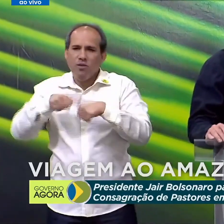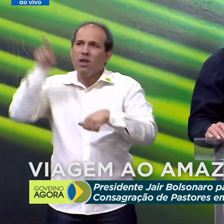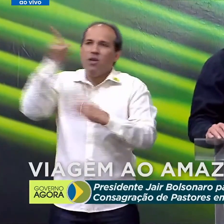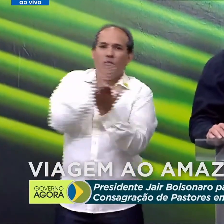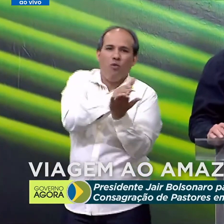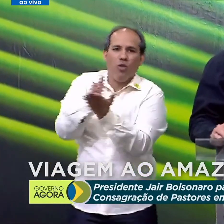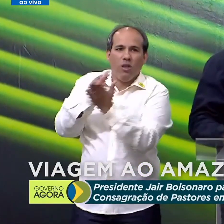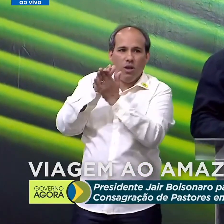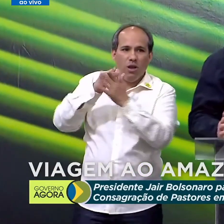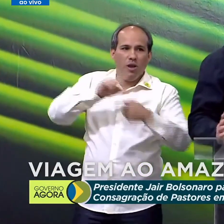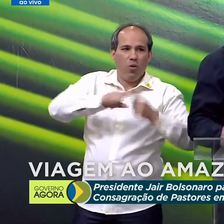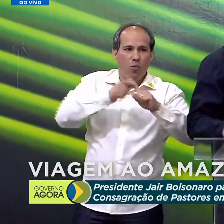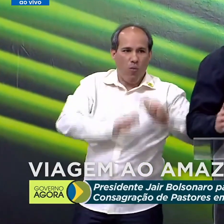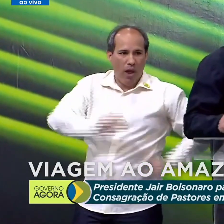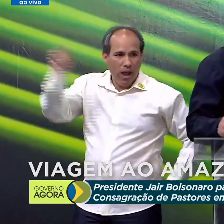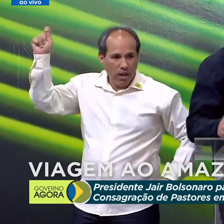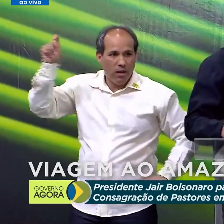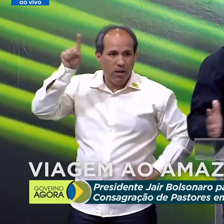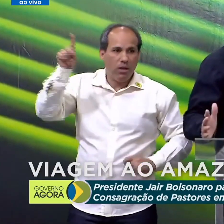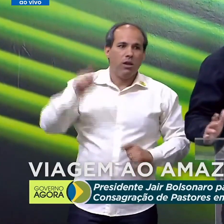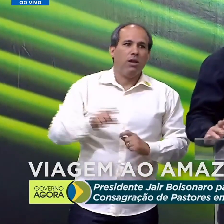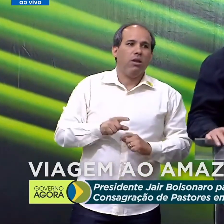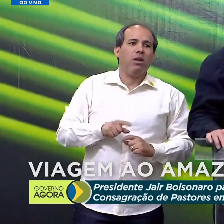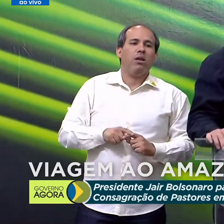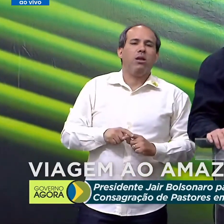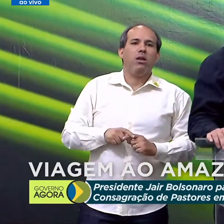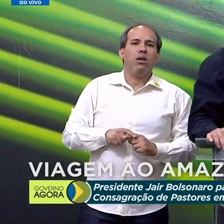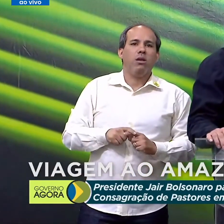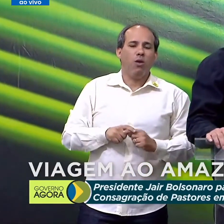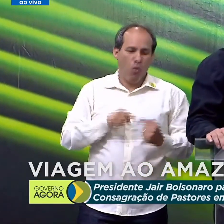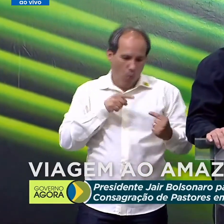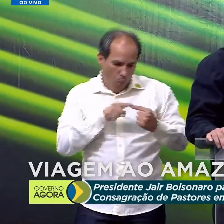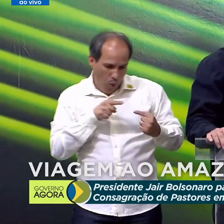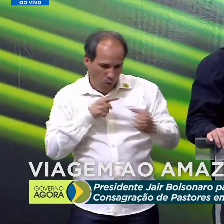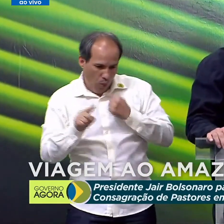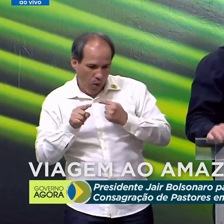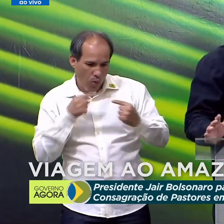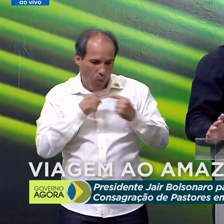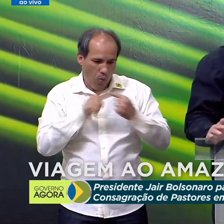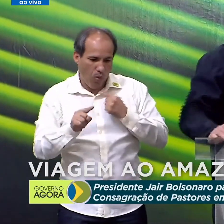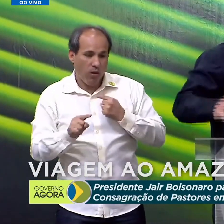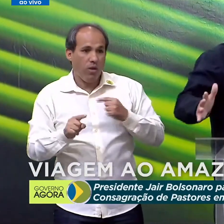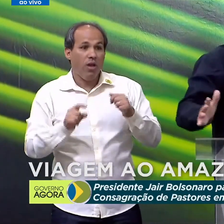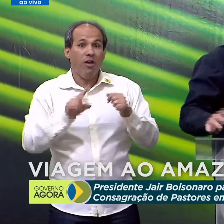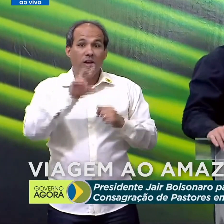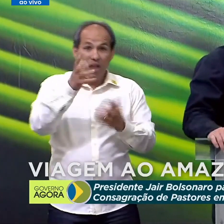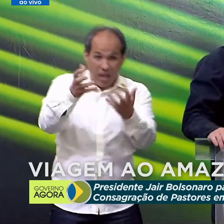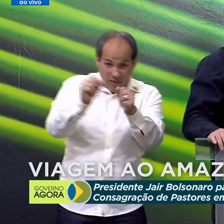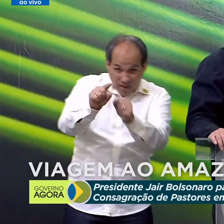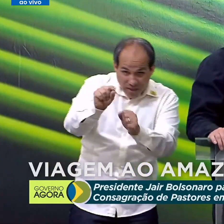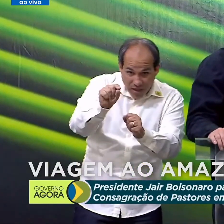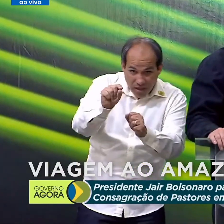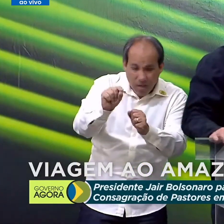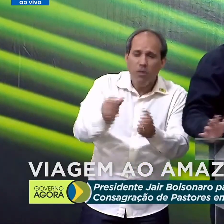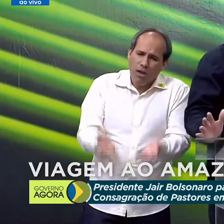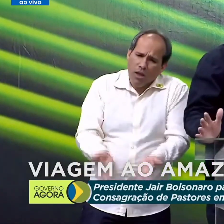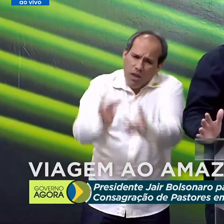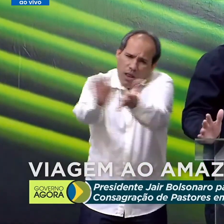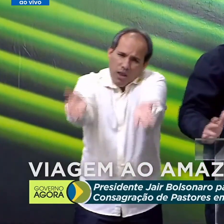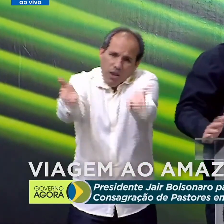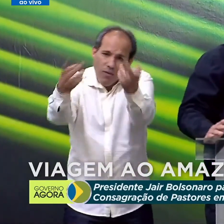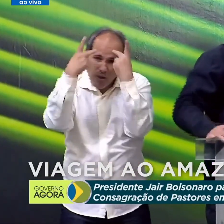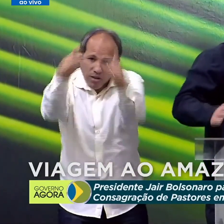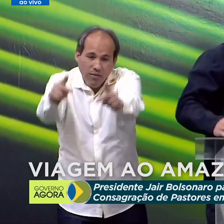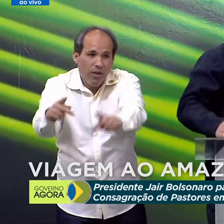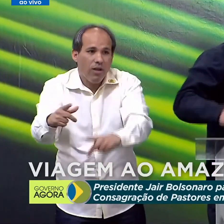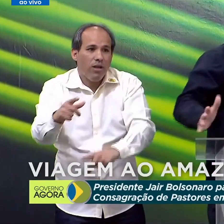Newark, fala como nós devemos nos comportar. Vai fazer? Você decide. Chama-se o